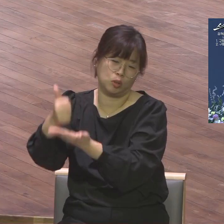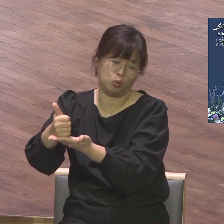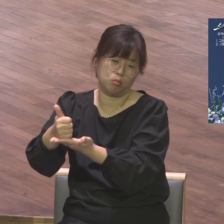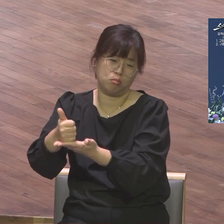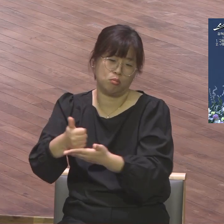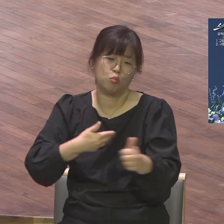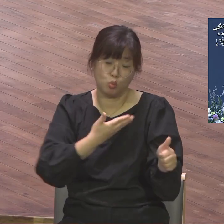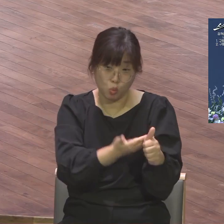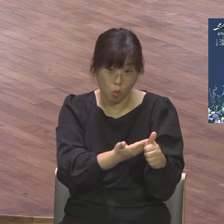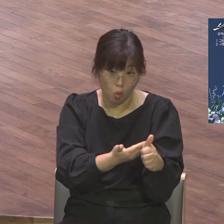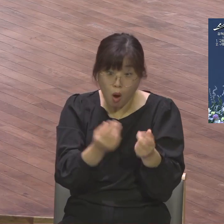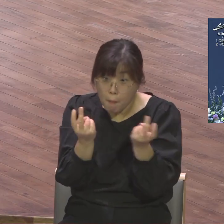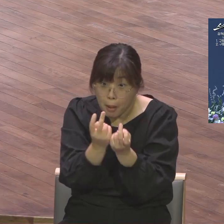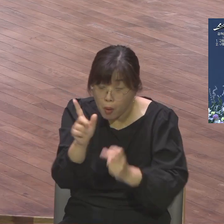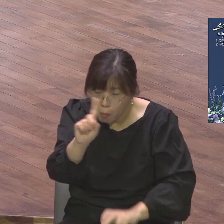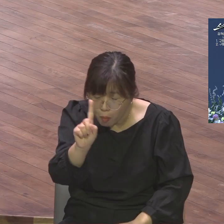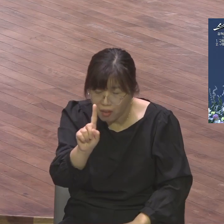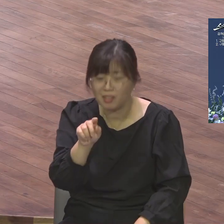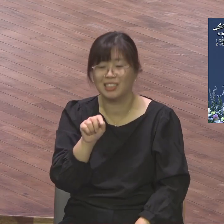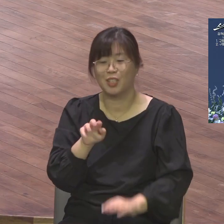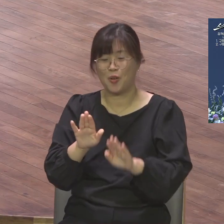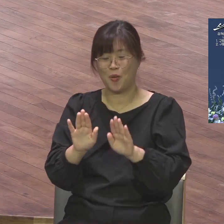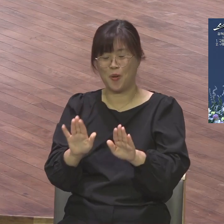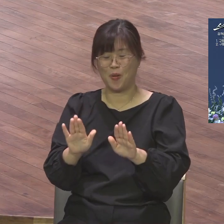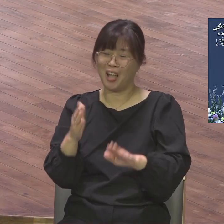완전히 불신자가 아니에요. 한 번 더